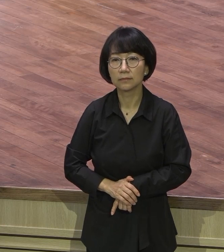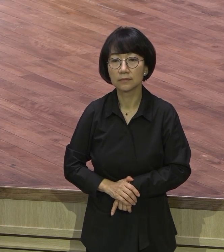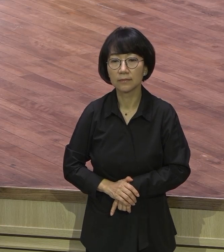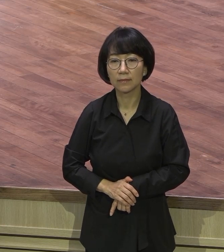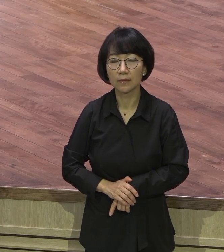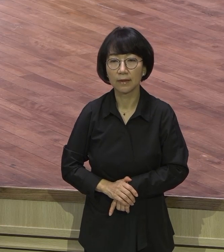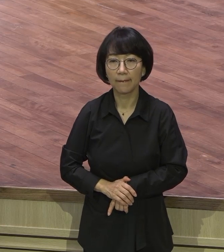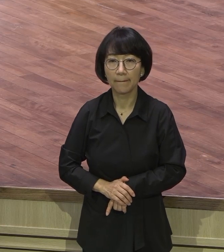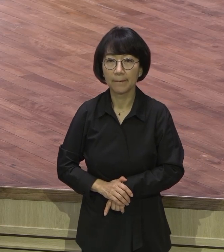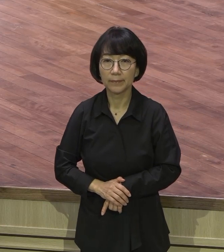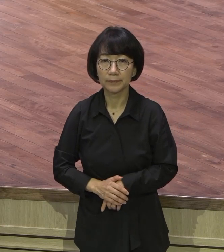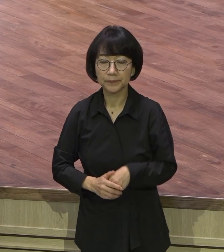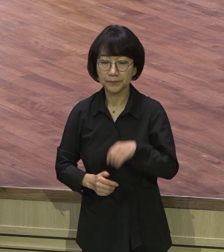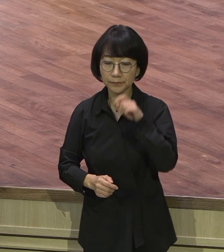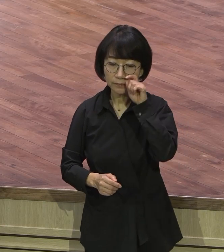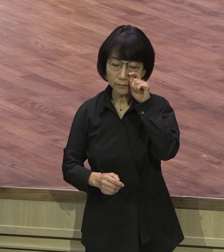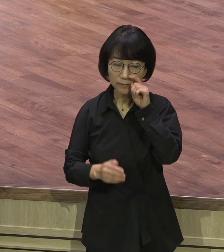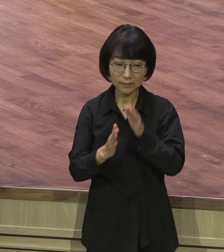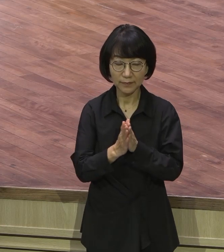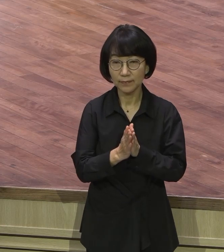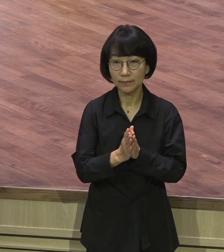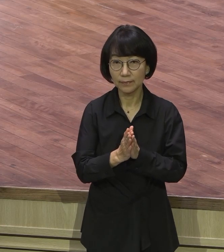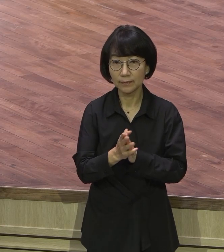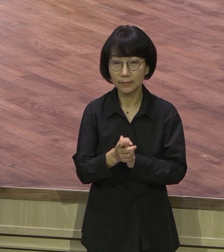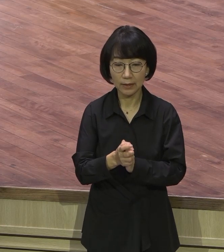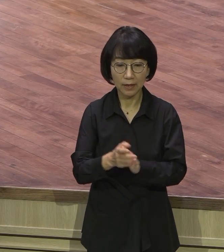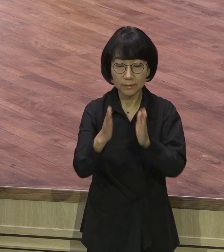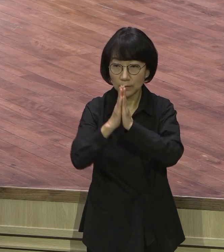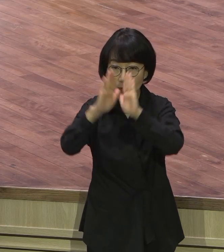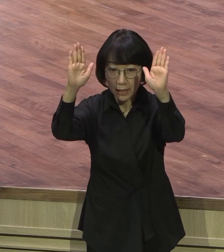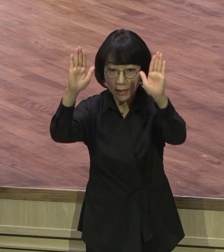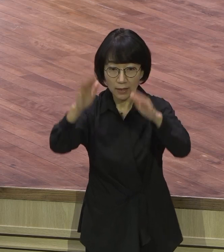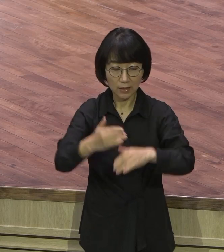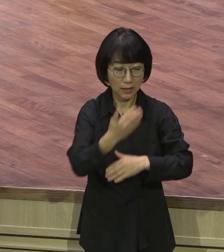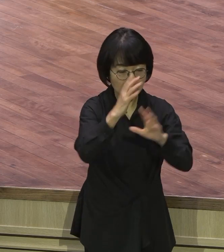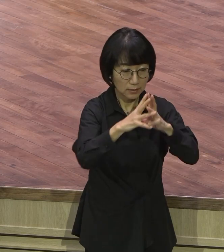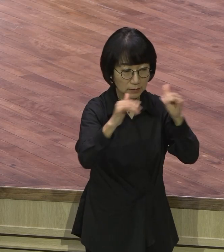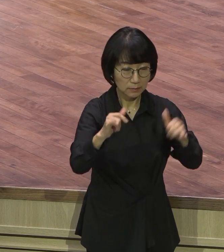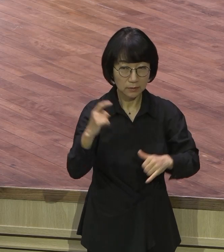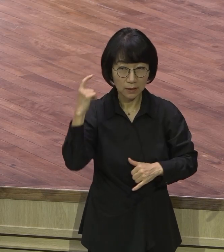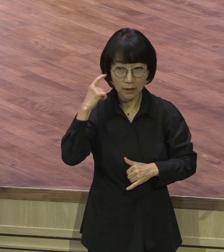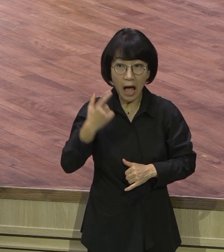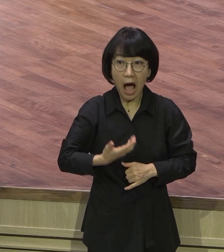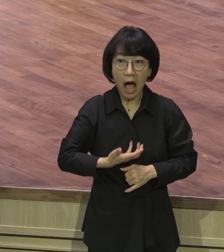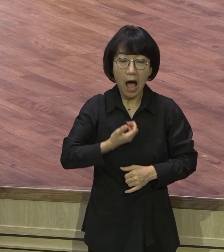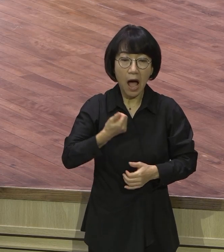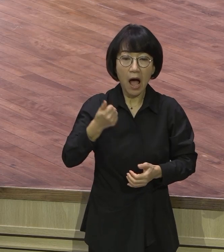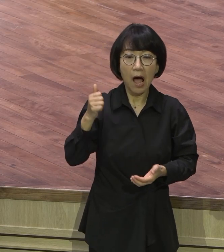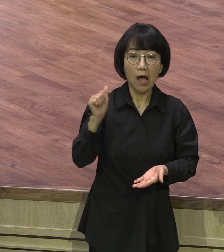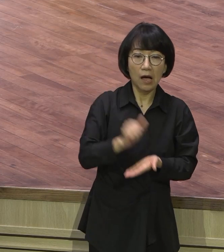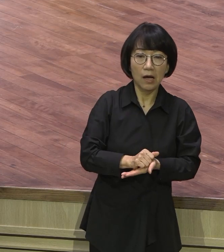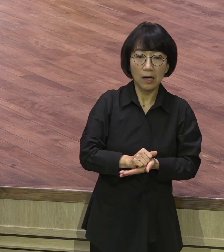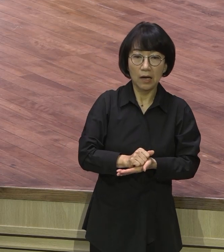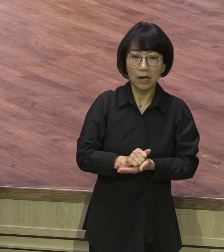모세와 이스라엘 백성들에게는 청춘 병력 같은 말씀이에요.